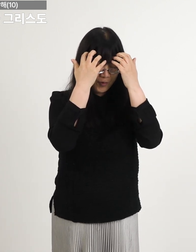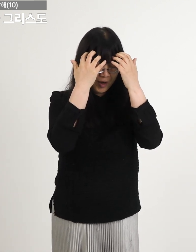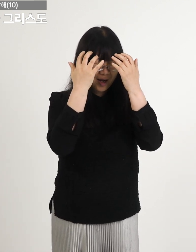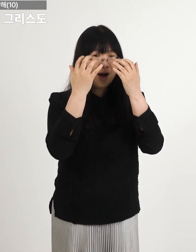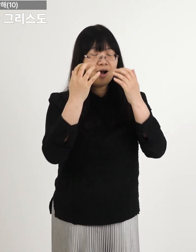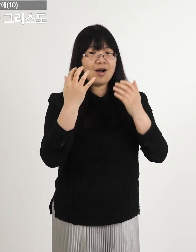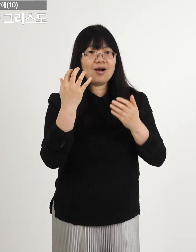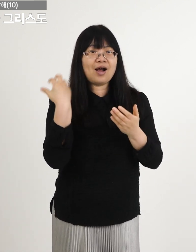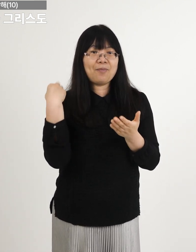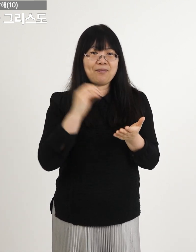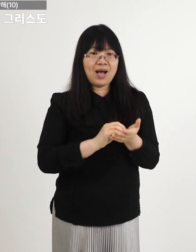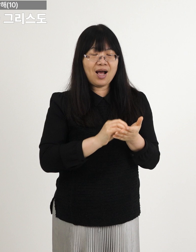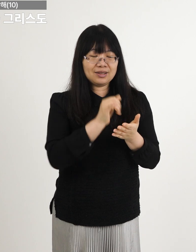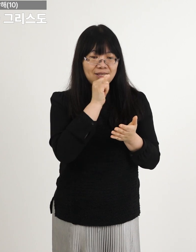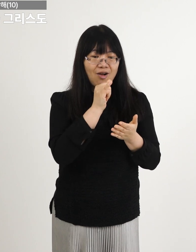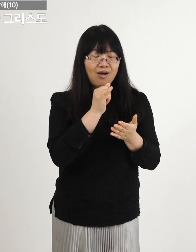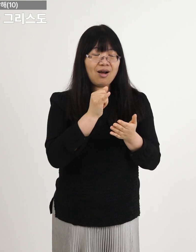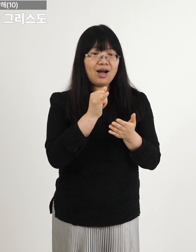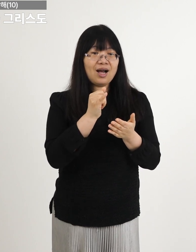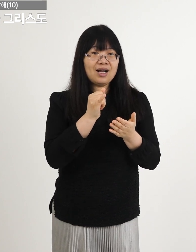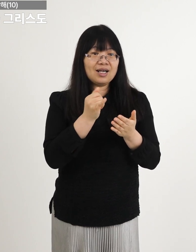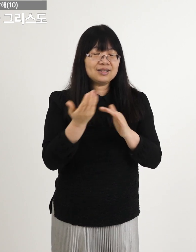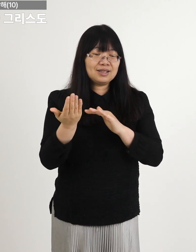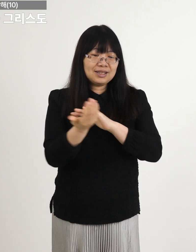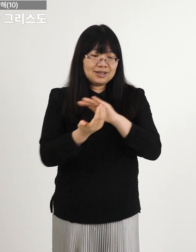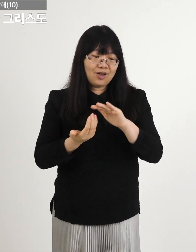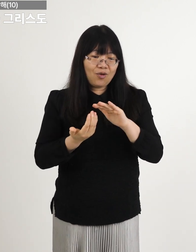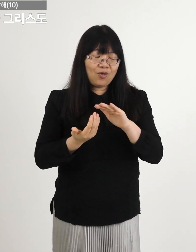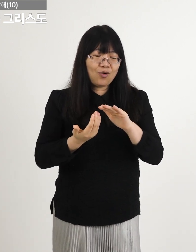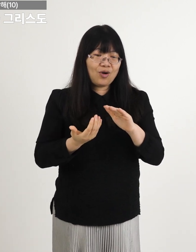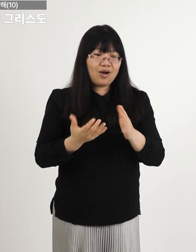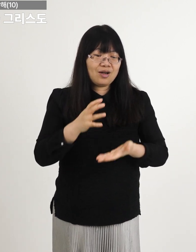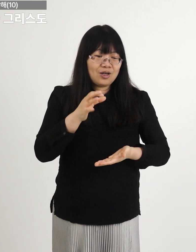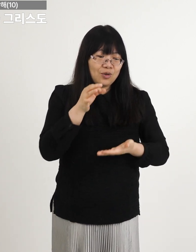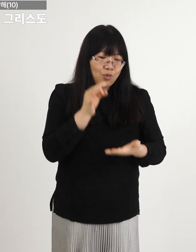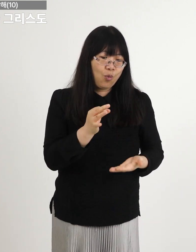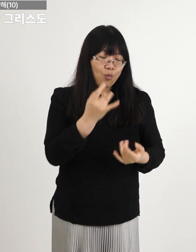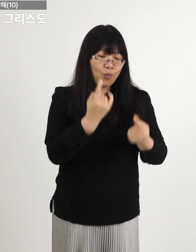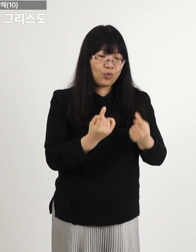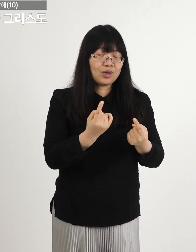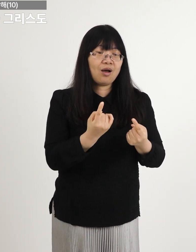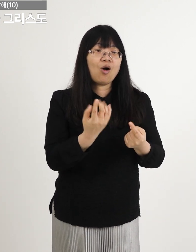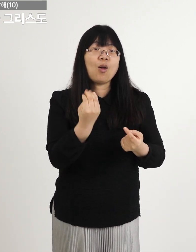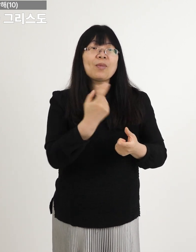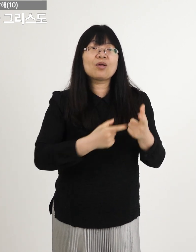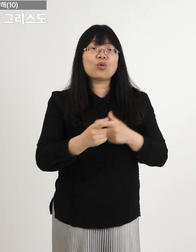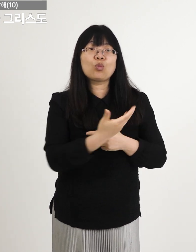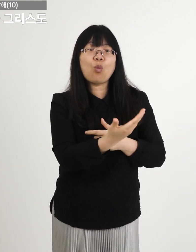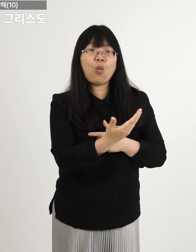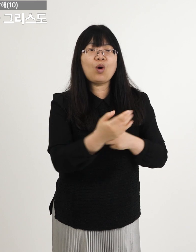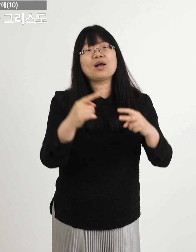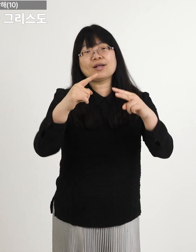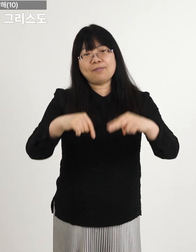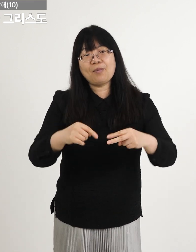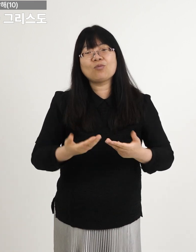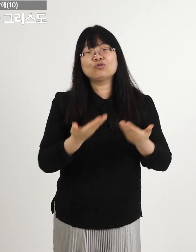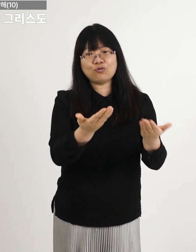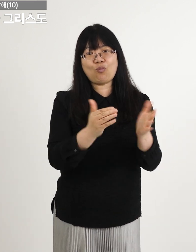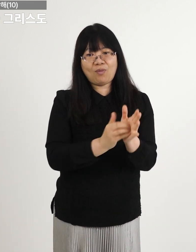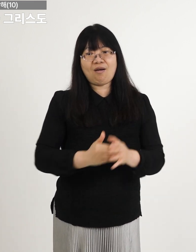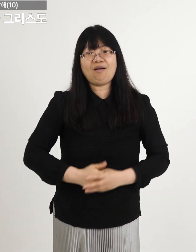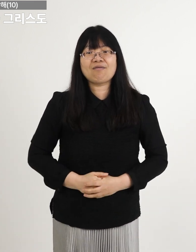여호와께서 욥에게 이전 모든 소유보다 얼마를 더 주셨습니까? 갑절이나 주신지라.